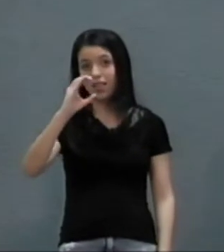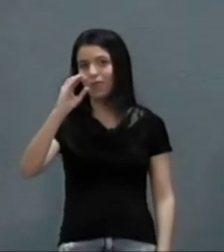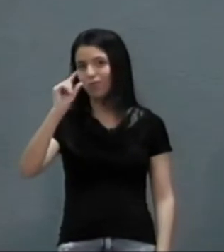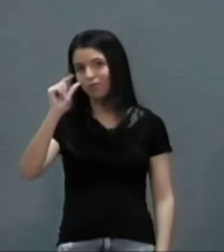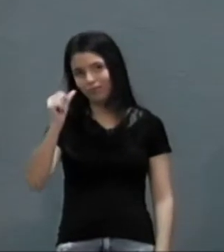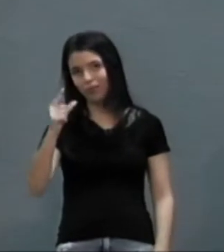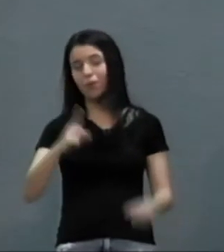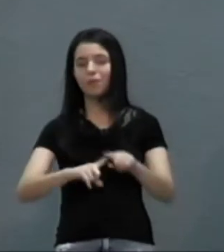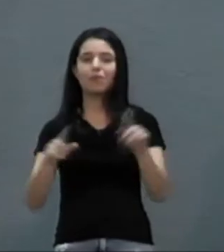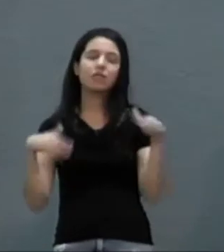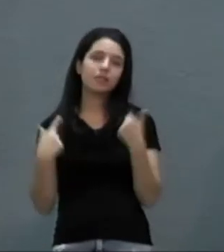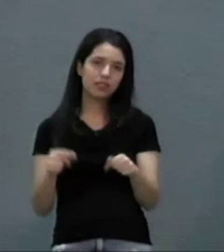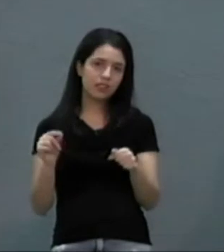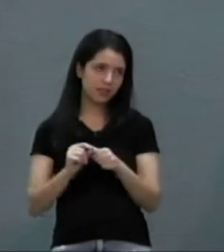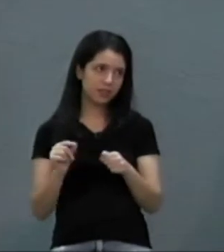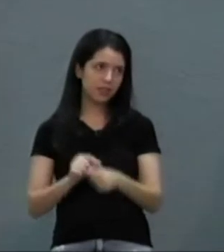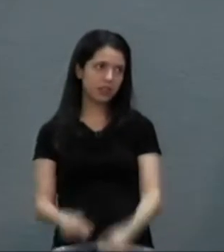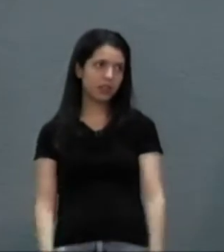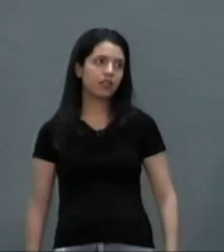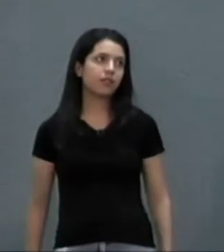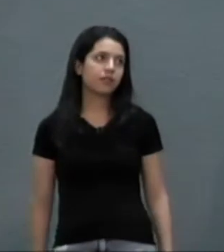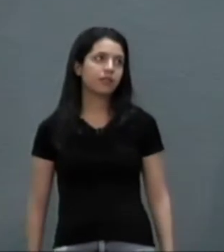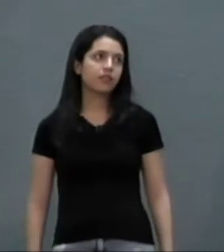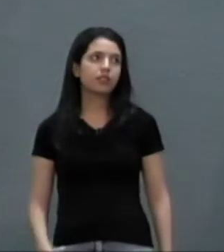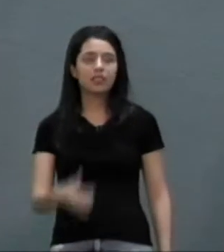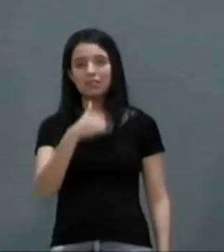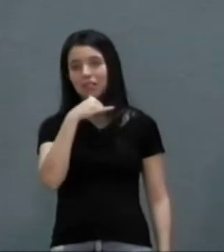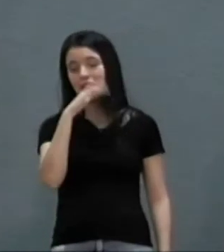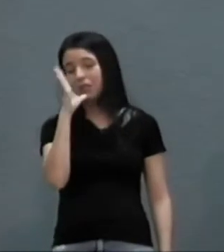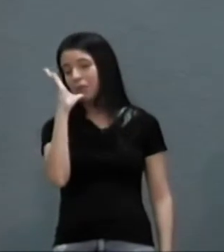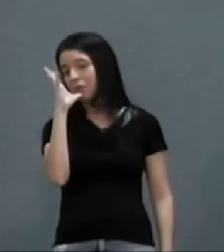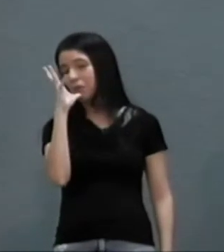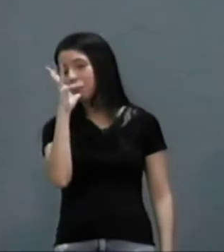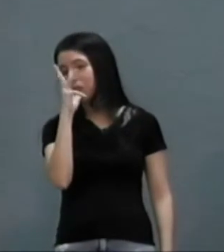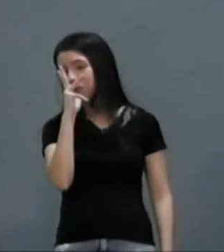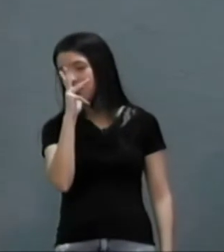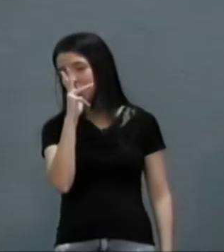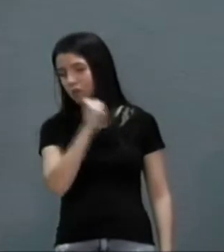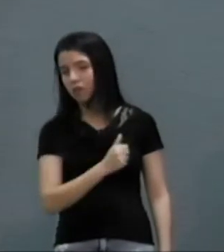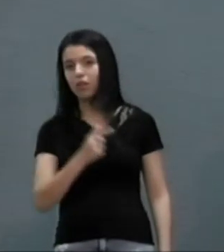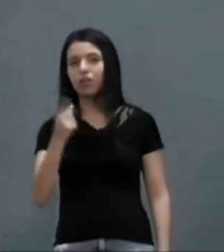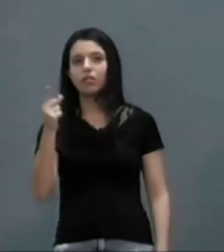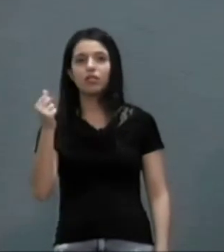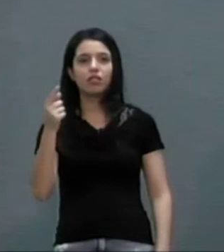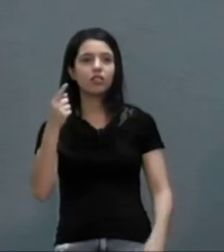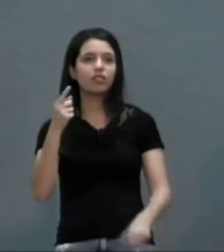ligar aquela bacia. Então infelizmente demorou muito e os valores realmente